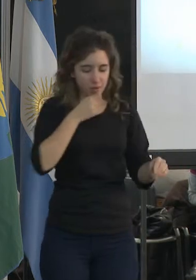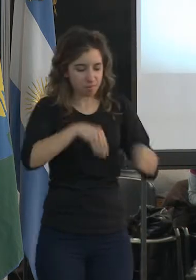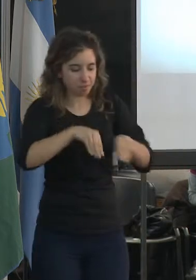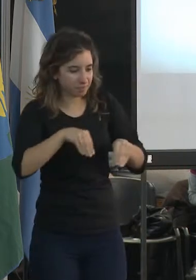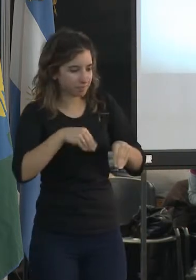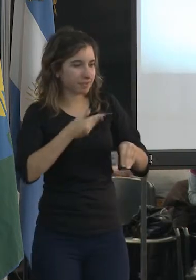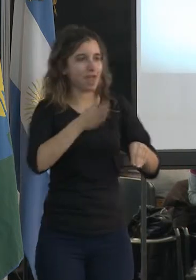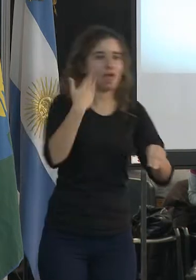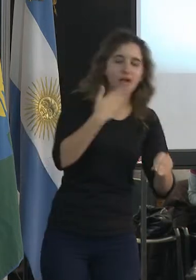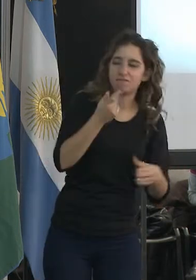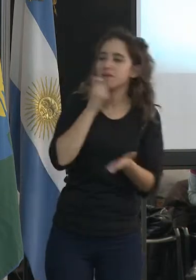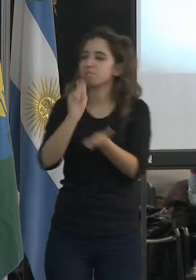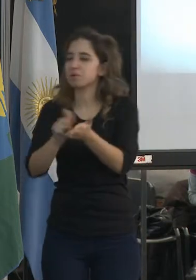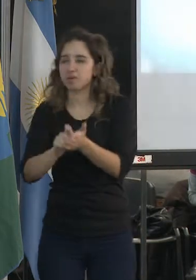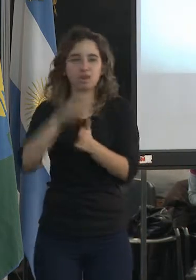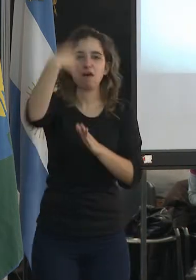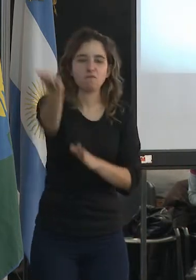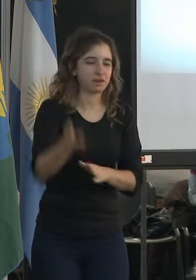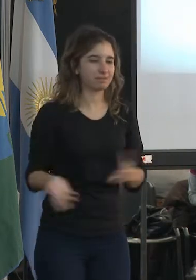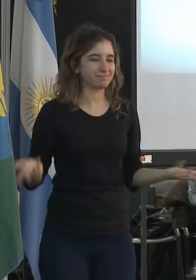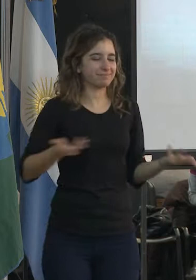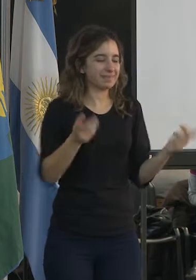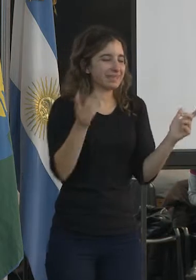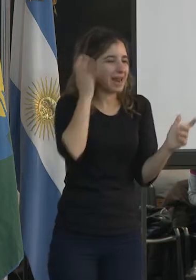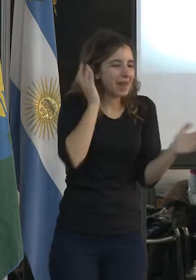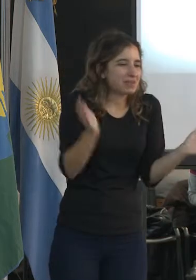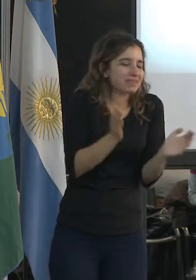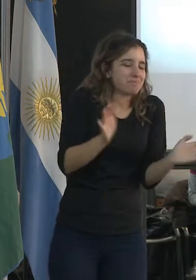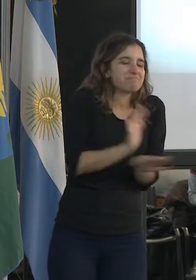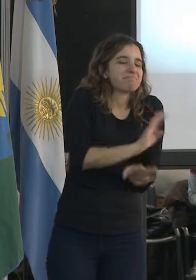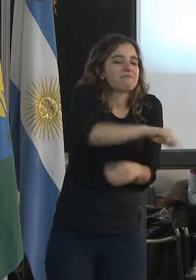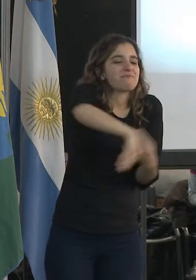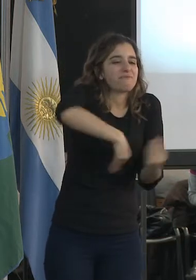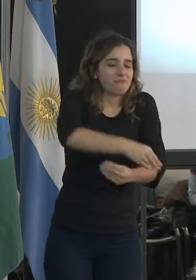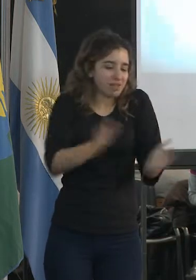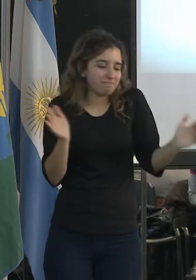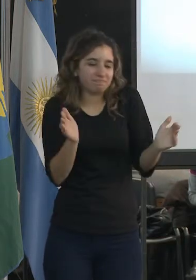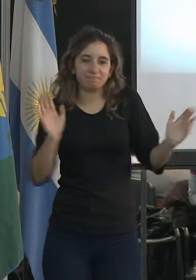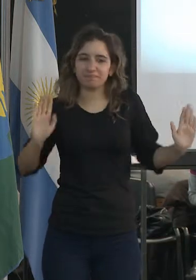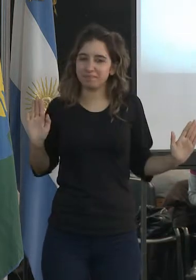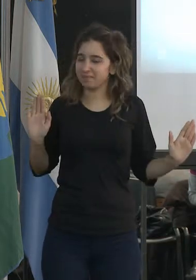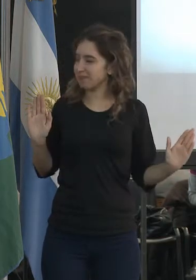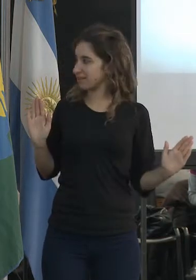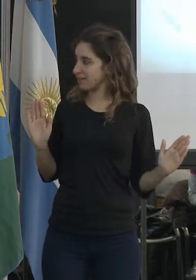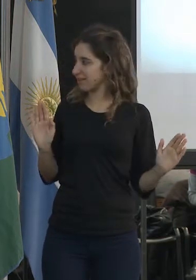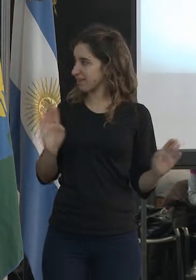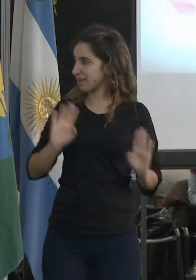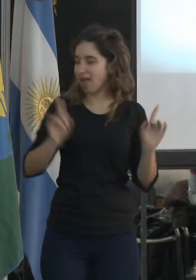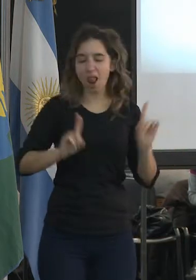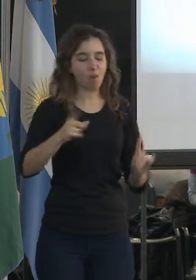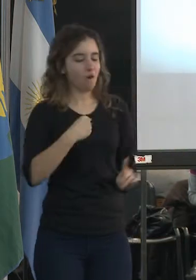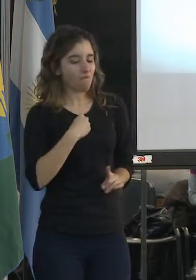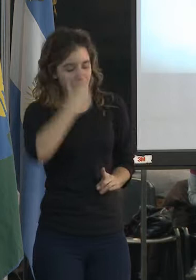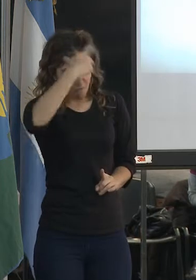opera es locutor, periodistas exteriores. Son radios casi familiares, muchas de ellas nacidas al clamor de alguna